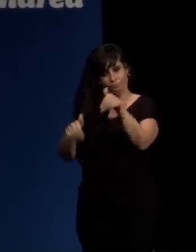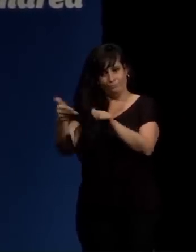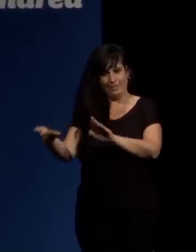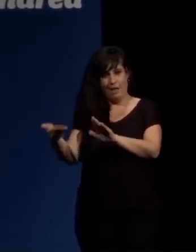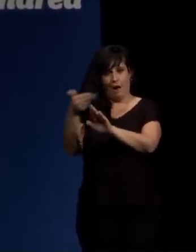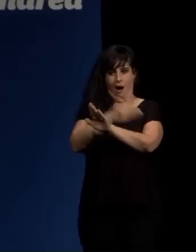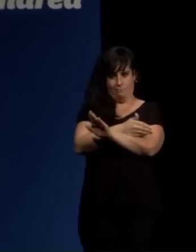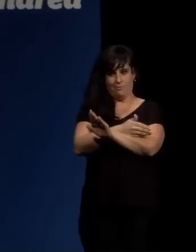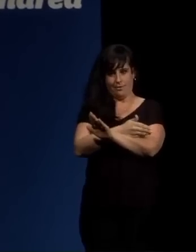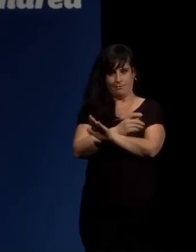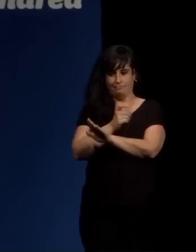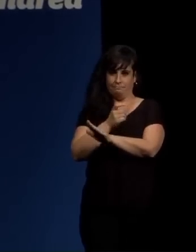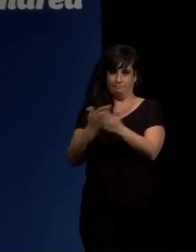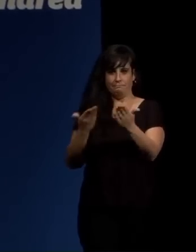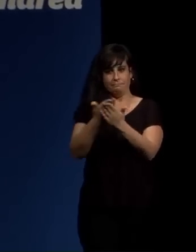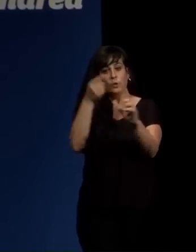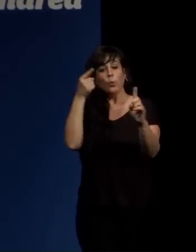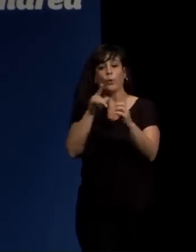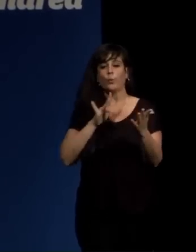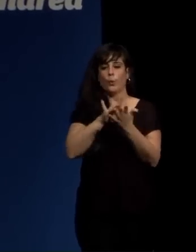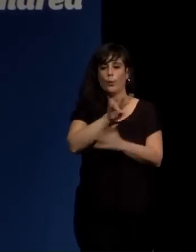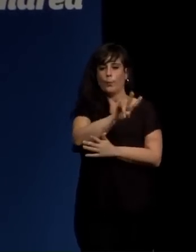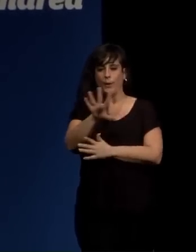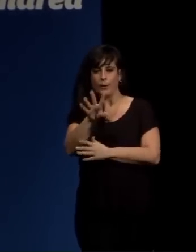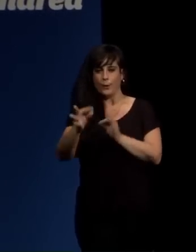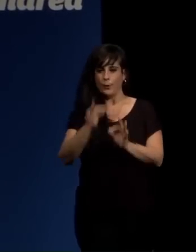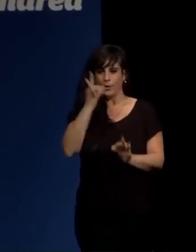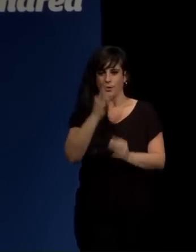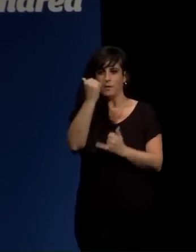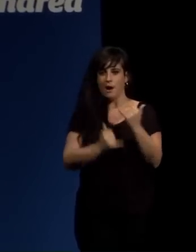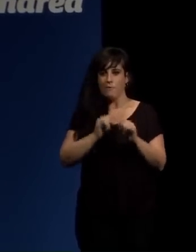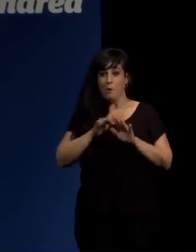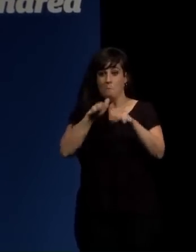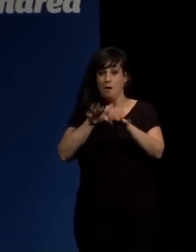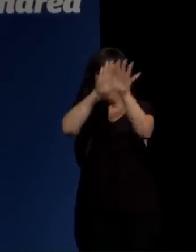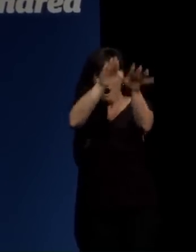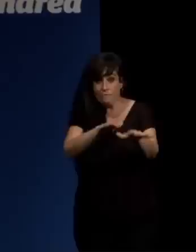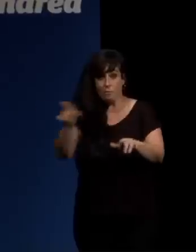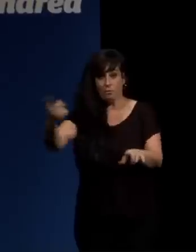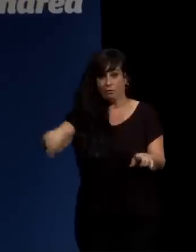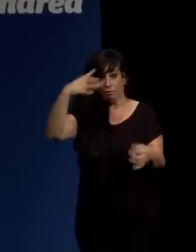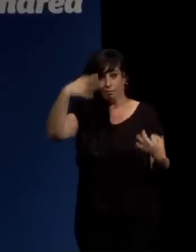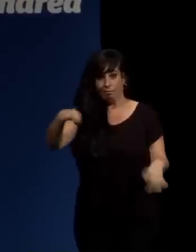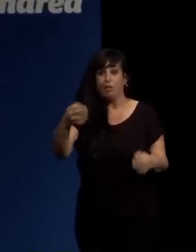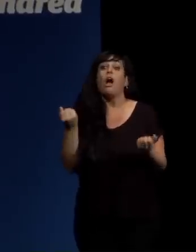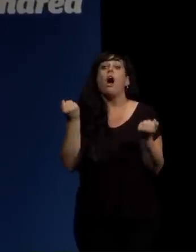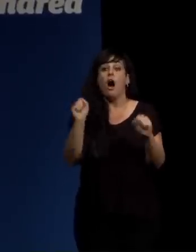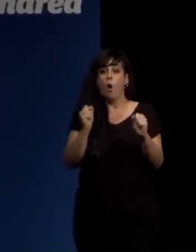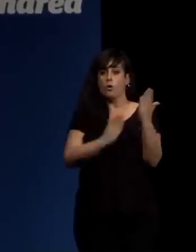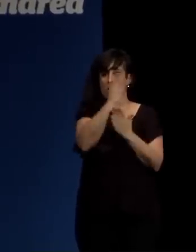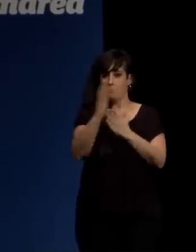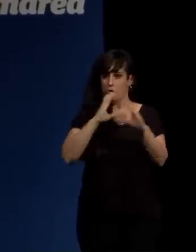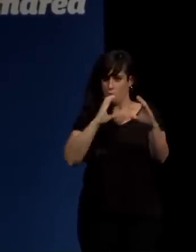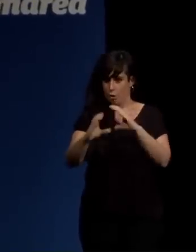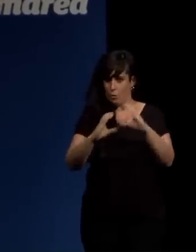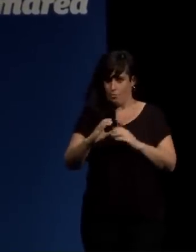eleccións para o 25 de setembro que estaban a xogar a favor da marea, a pesares dos medios de comunicación. Por lo tanto, temos